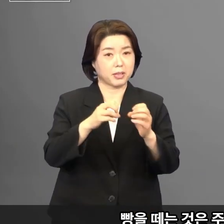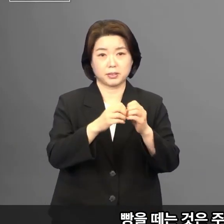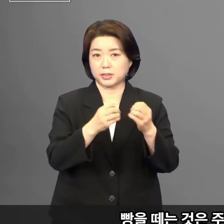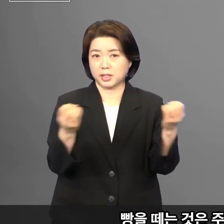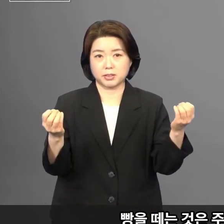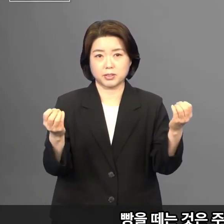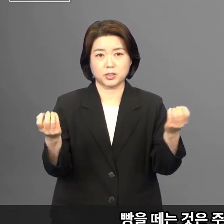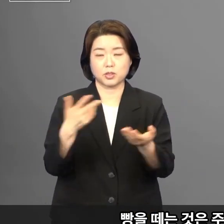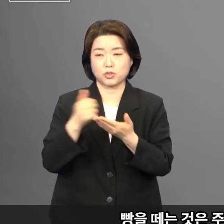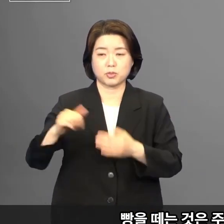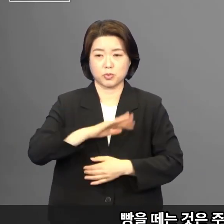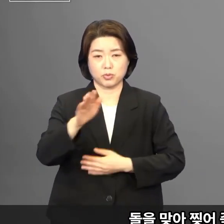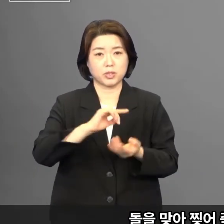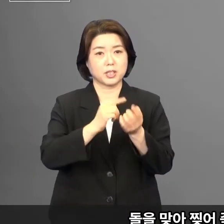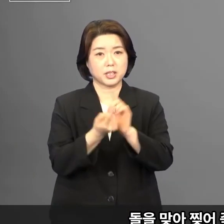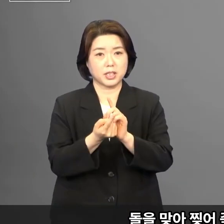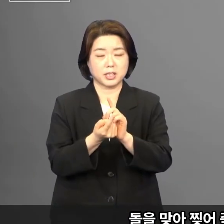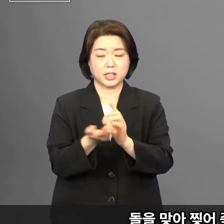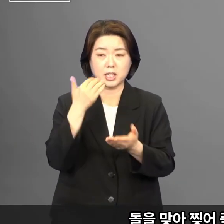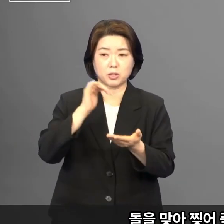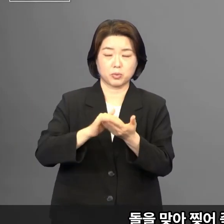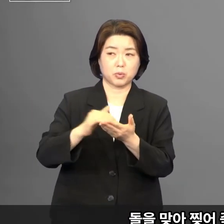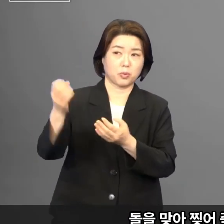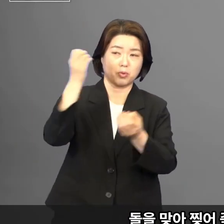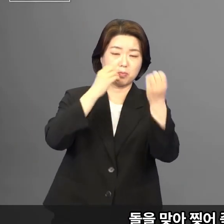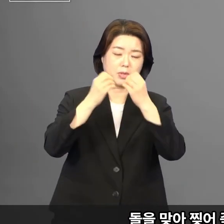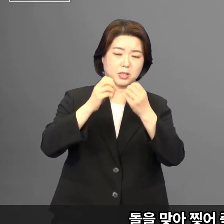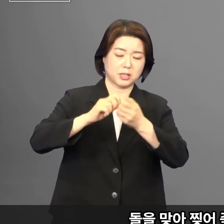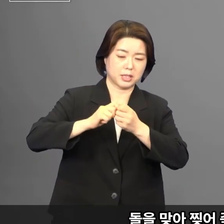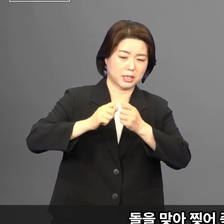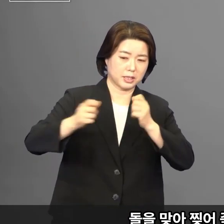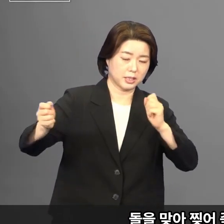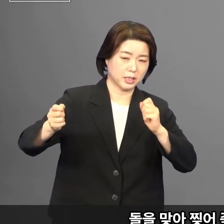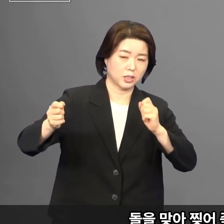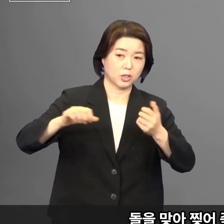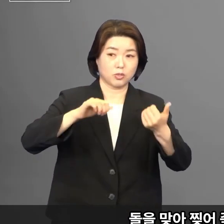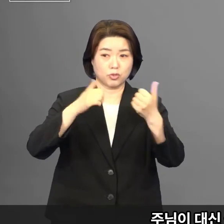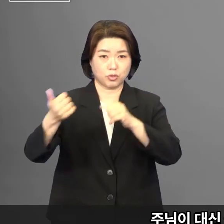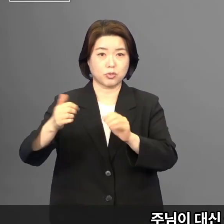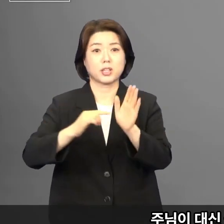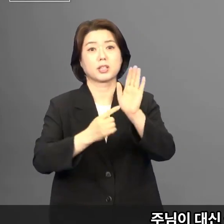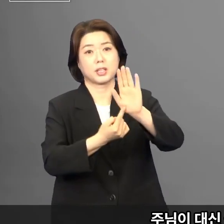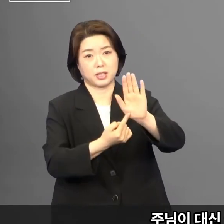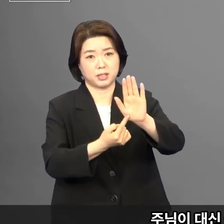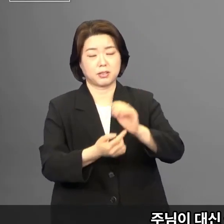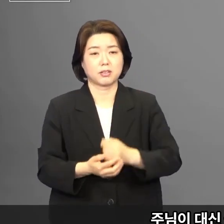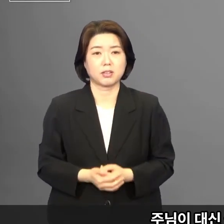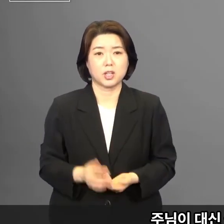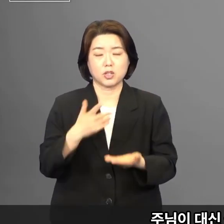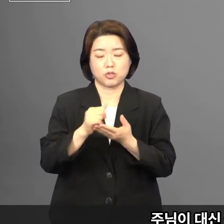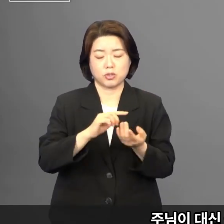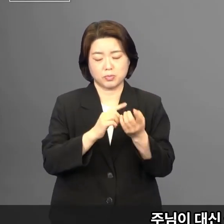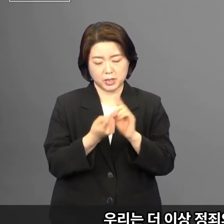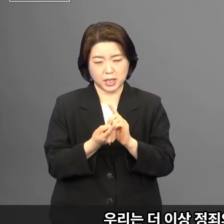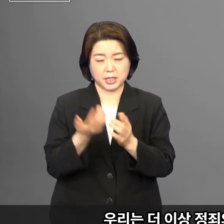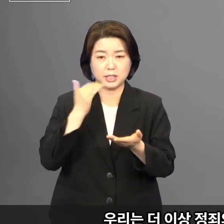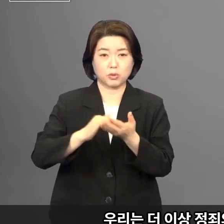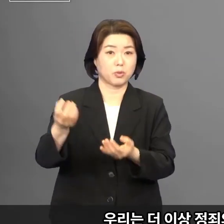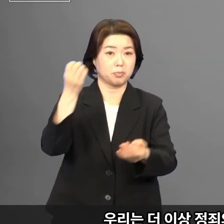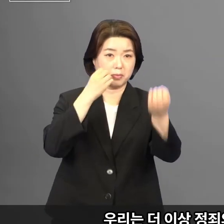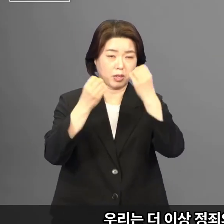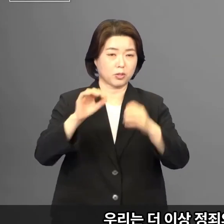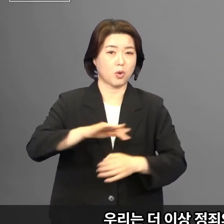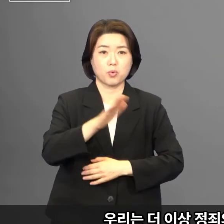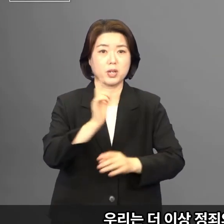주님께서 우리를 대신하여 돌을 맞아 찢어 죽으셨음을 상징합니다. 주님이 대신 돌을 맞으셨으므로 우리는 더